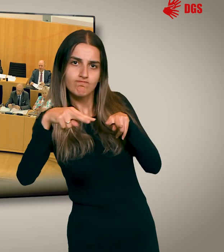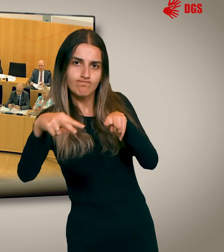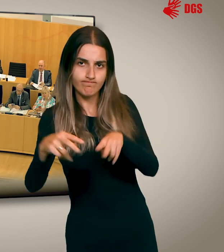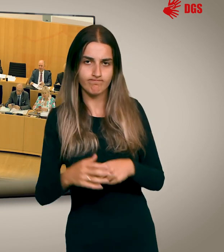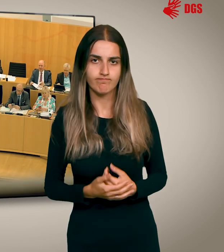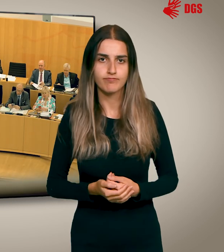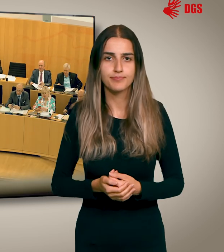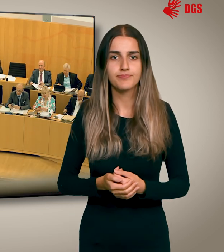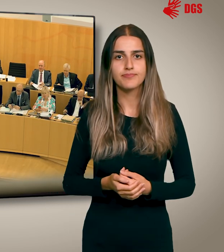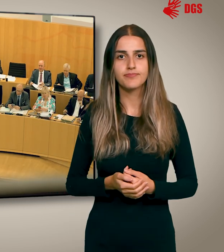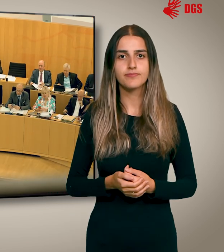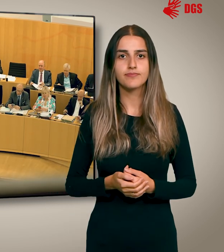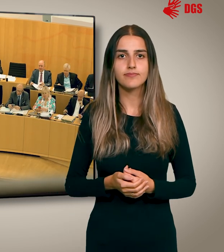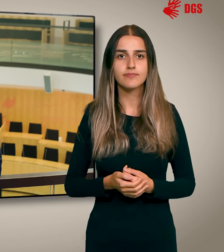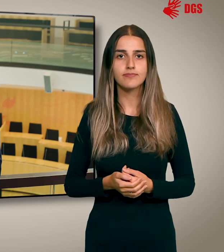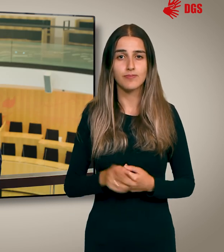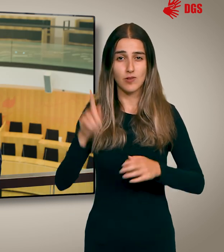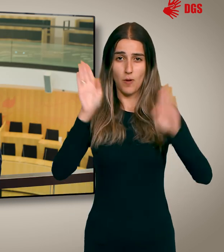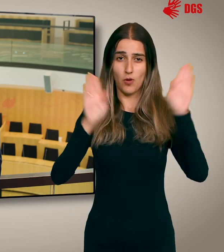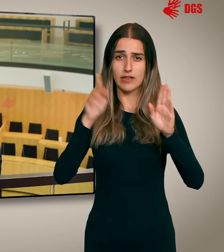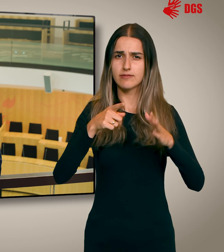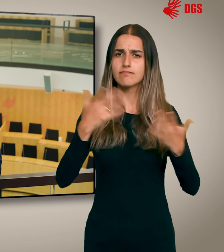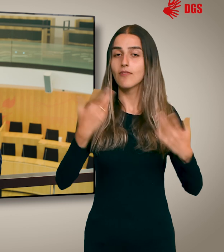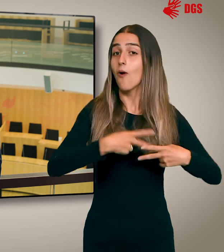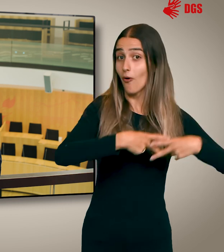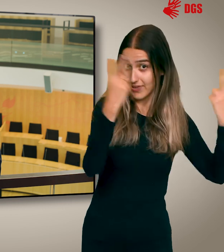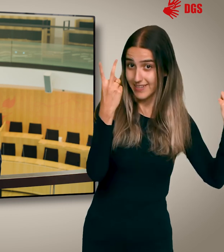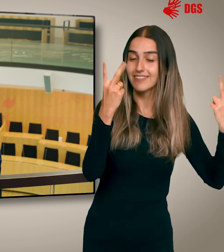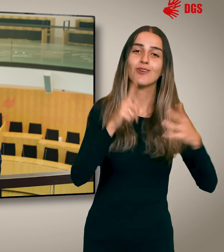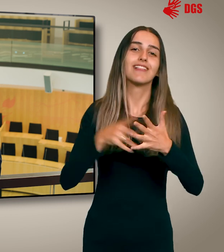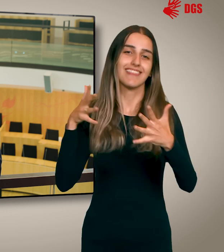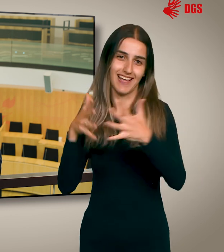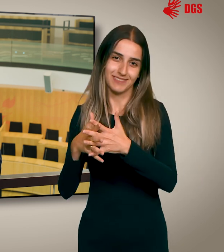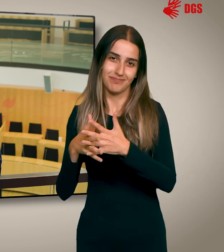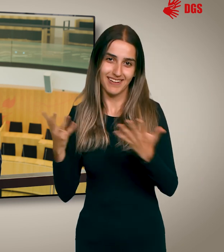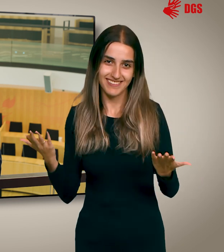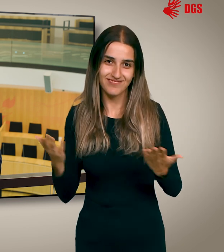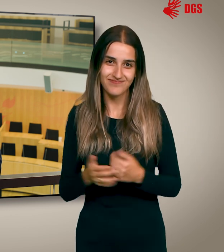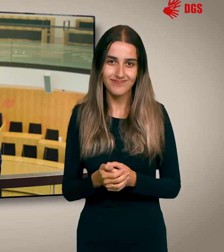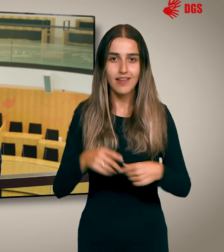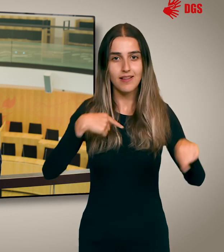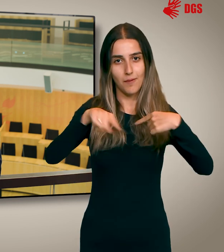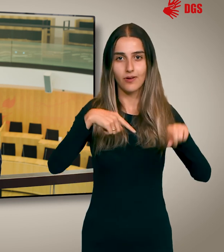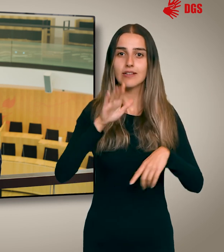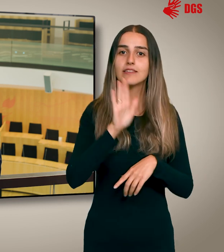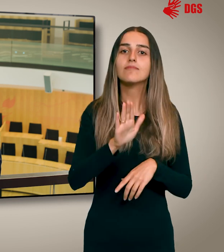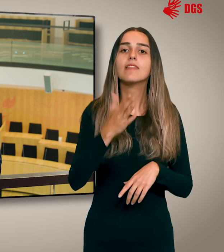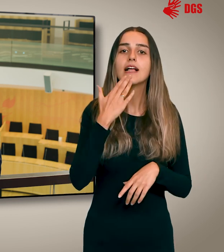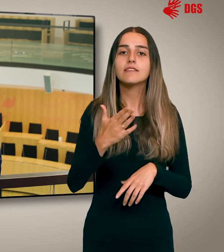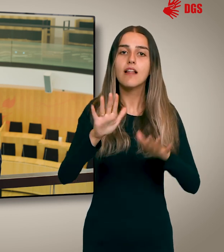Leitung der Sitzungen. Demokratie lebt von Öffentlichkeit und von Transparenz. Die Abgeordneten des Hessischen Landtages und auch ich